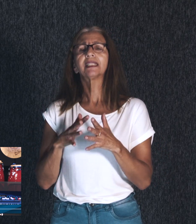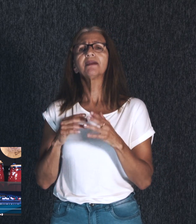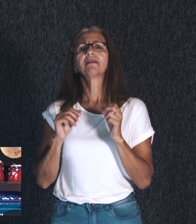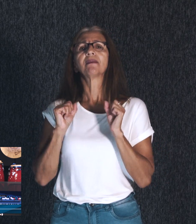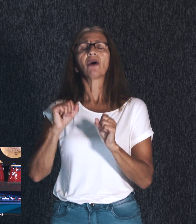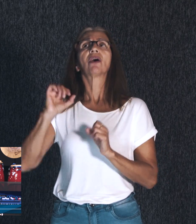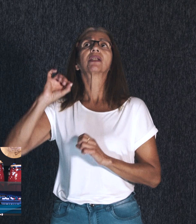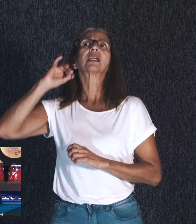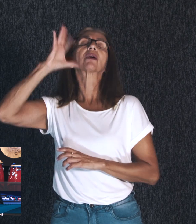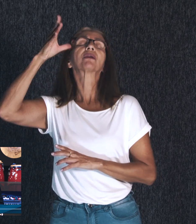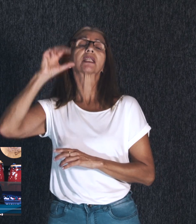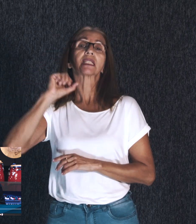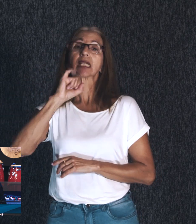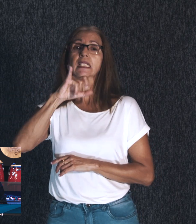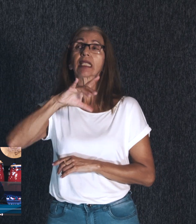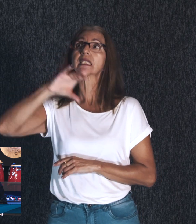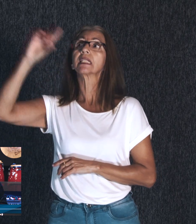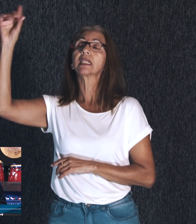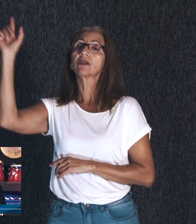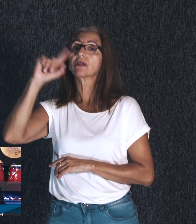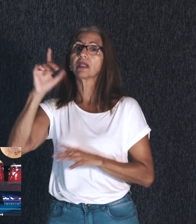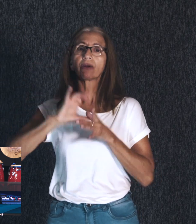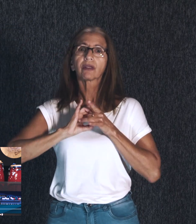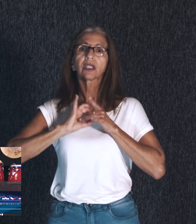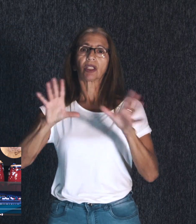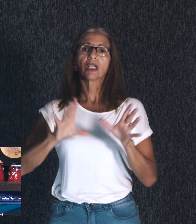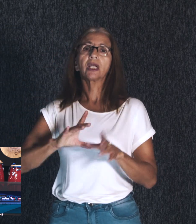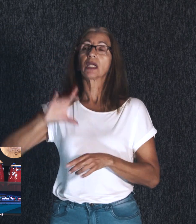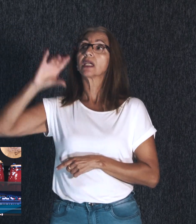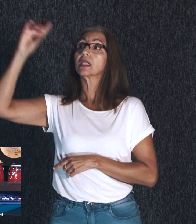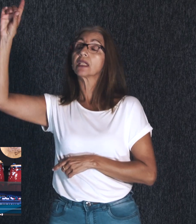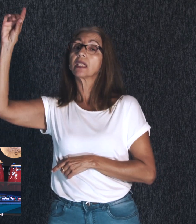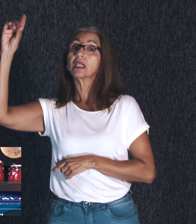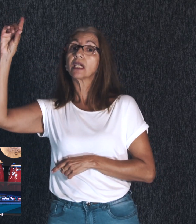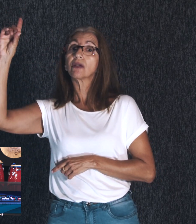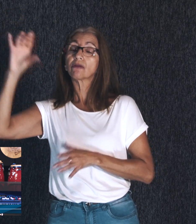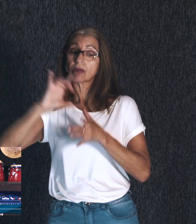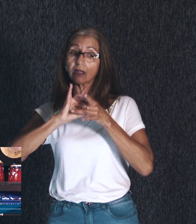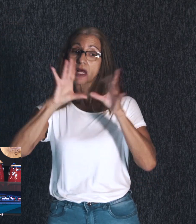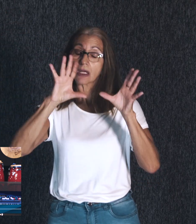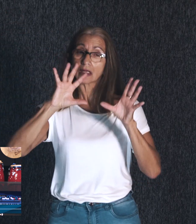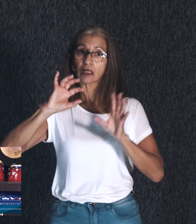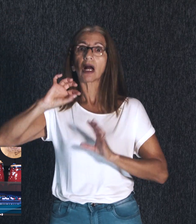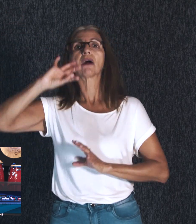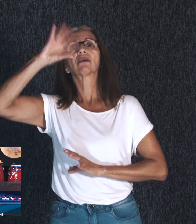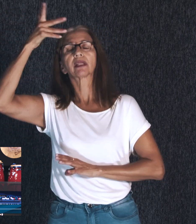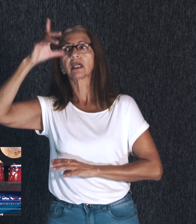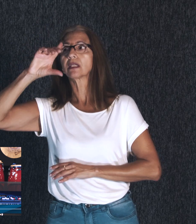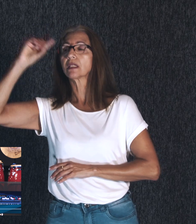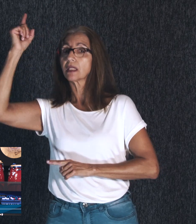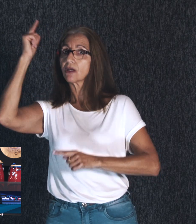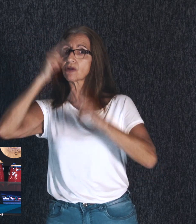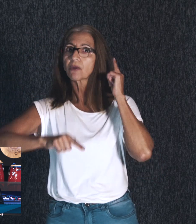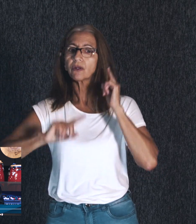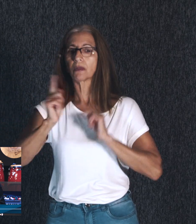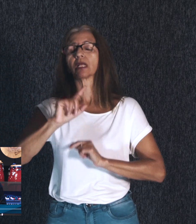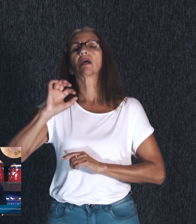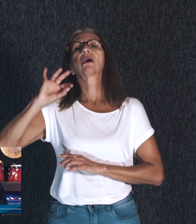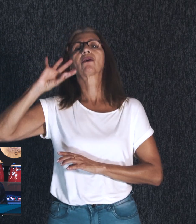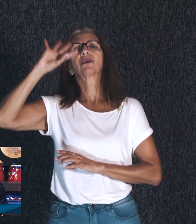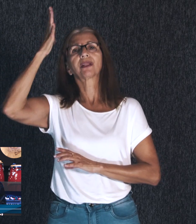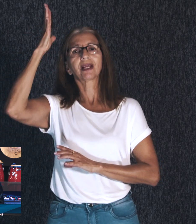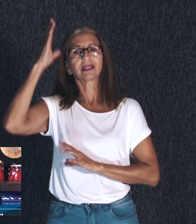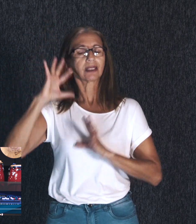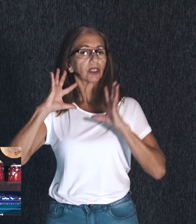Senhor. Nenhum fio de cabelo da nossa cabeça vai cair sem a permissão de